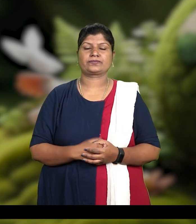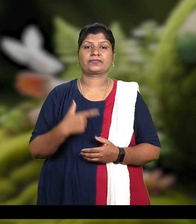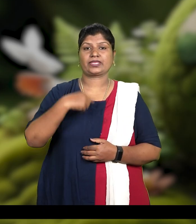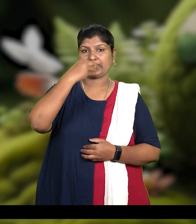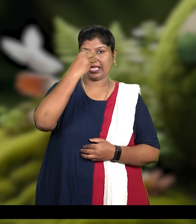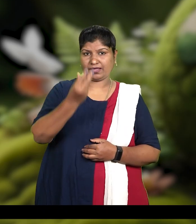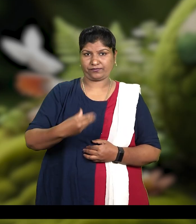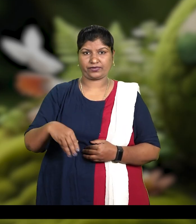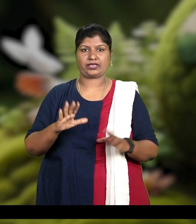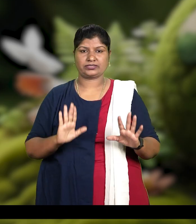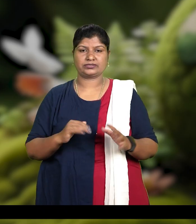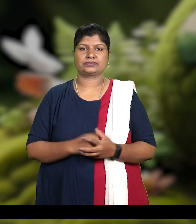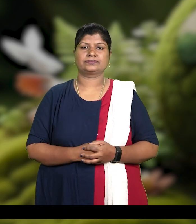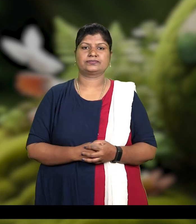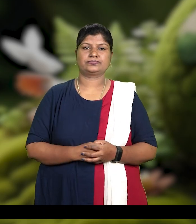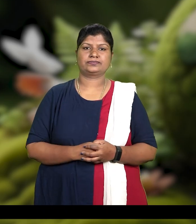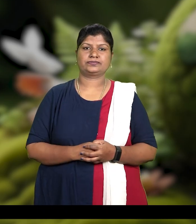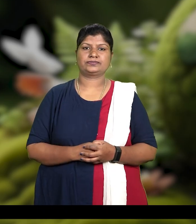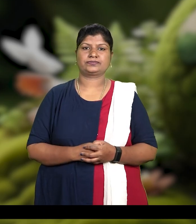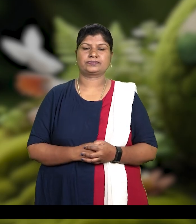कांजीरंगा आसाम येथे हत्ती, रान अस्वल,